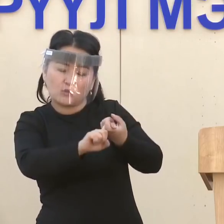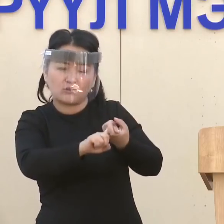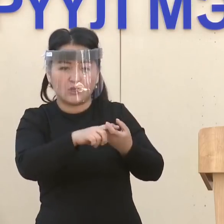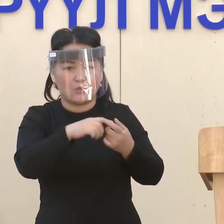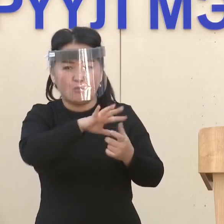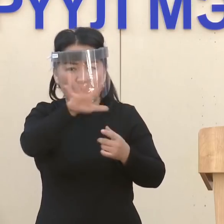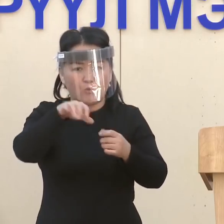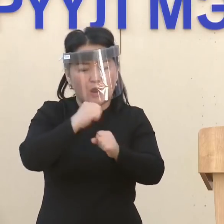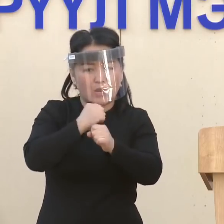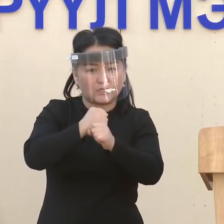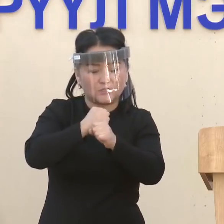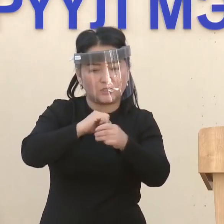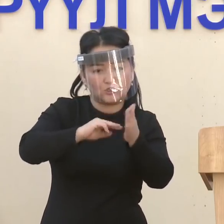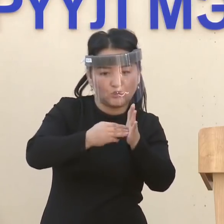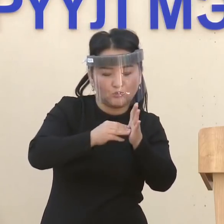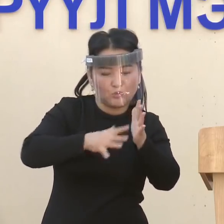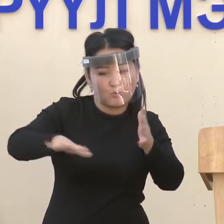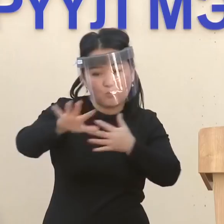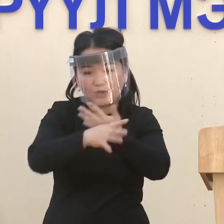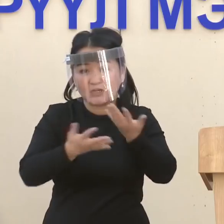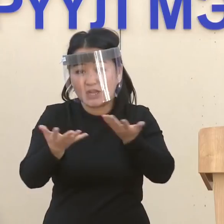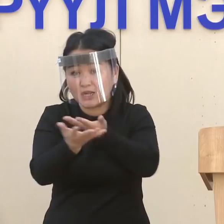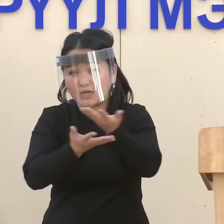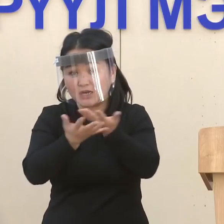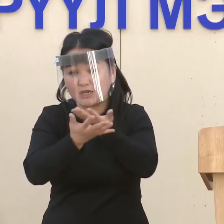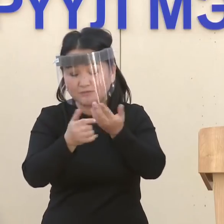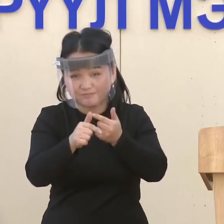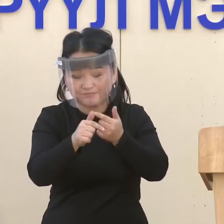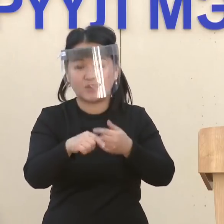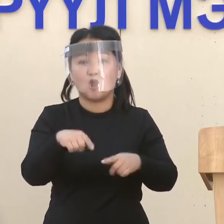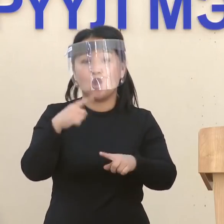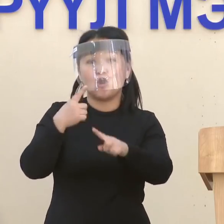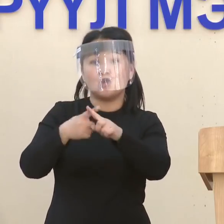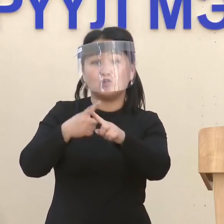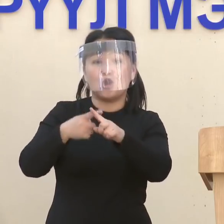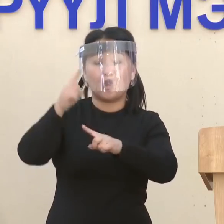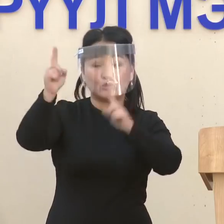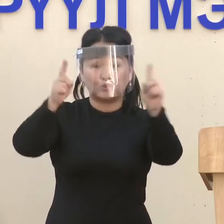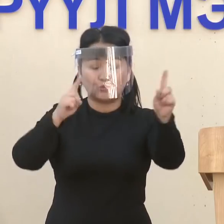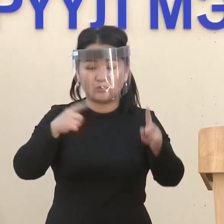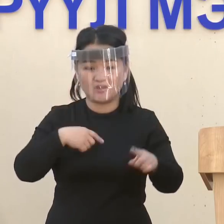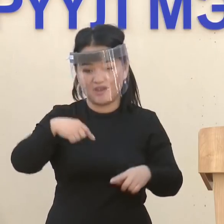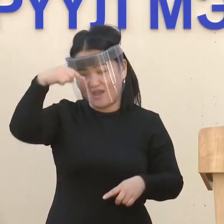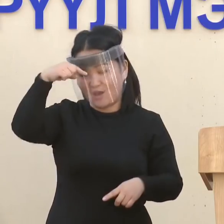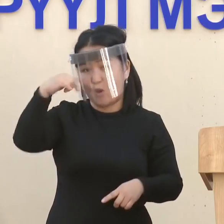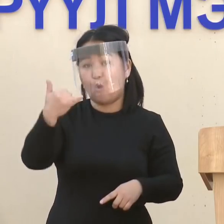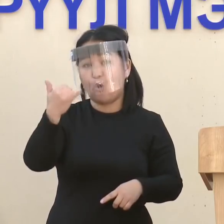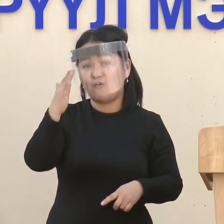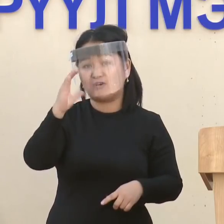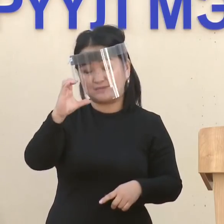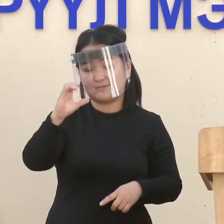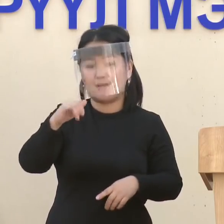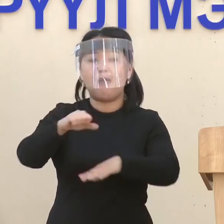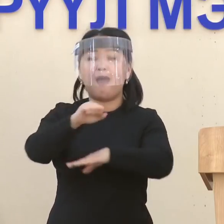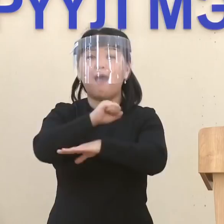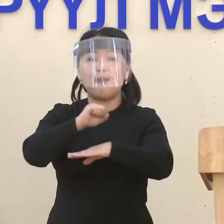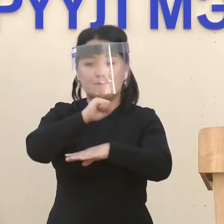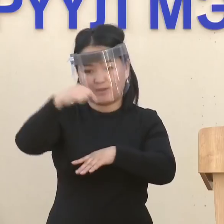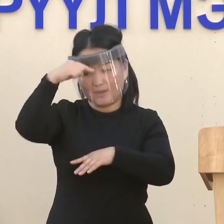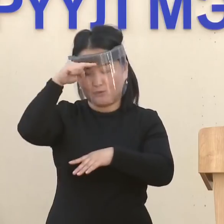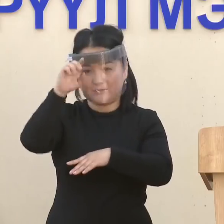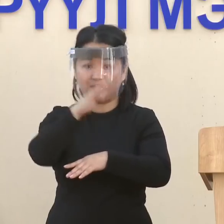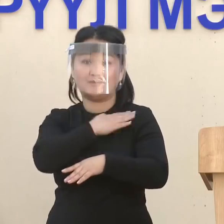одоо төлөвлөгөөгөө ярьсан. За мөн хөдөө орон нутгаас бол Ус аймгийн эрүүл мэндийн газрын дарга одоо ирж Ус аймагт яаж бэлтгэж байгаа талаараа